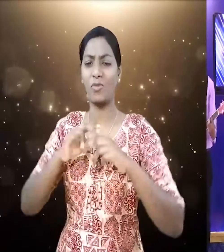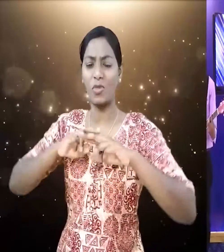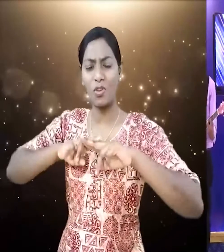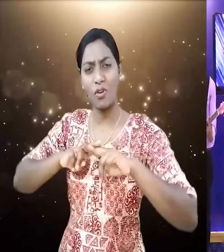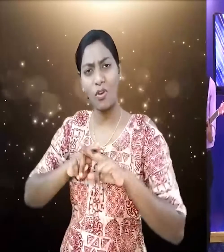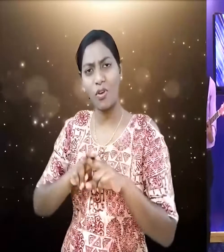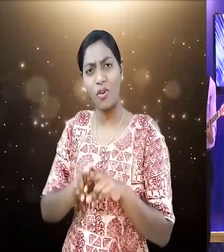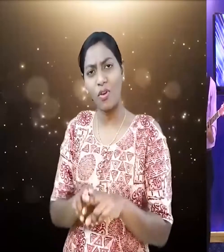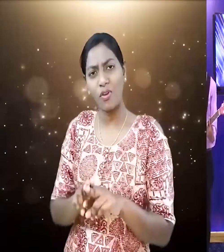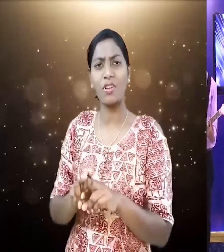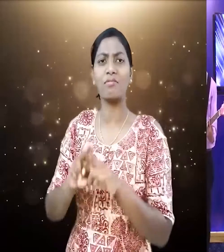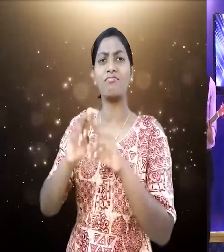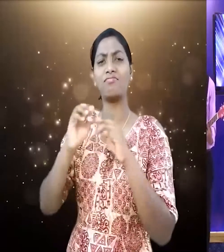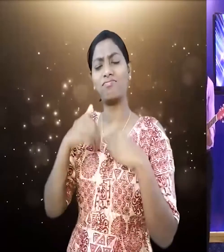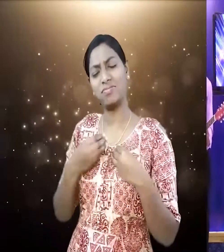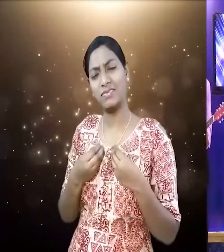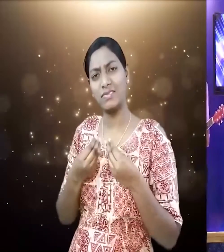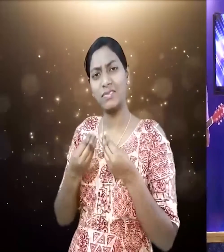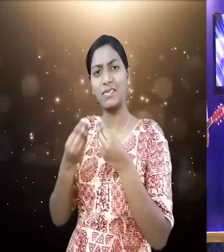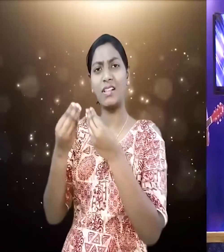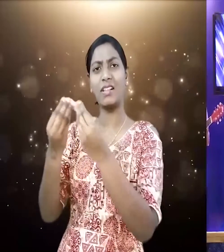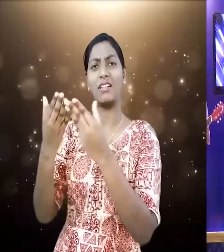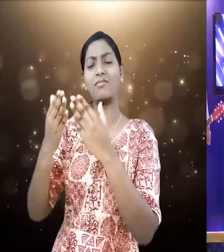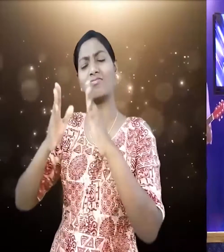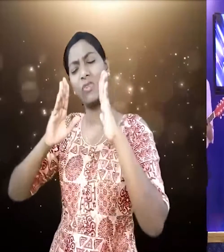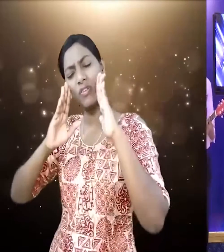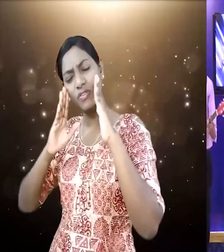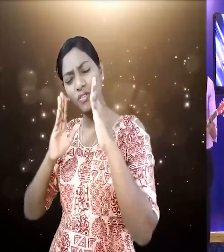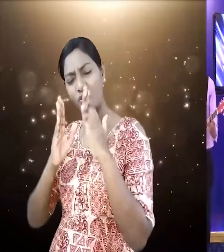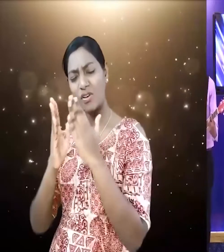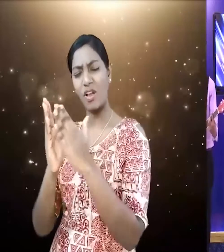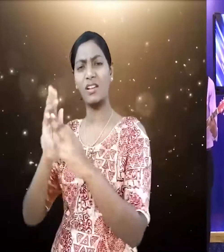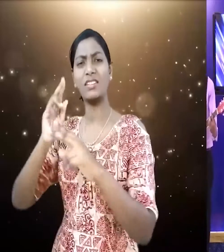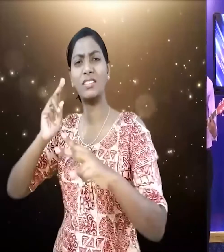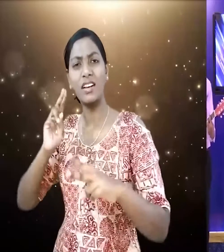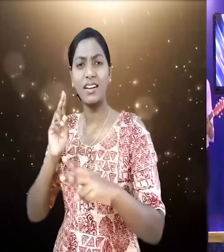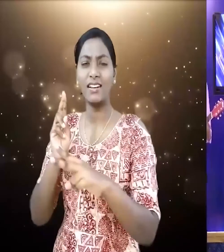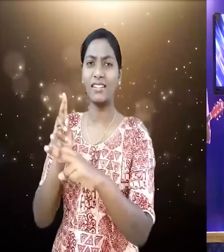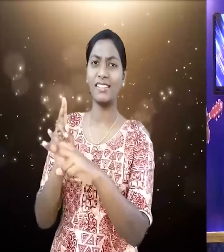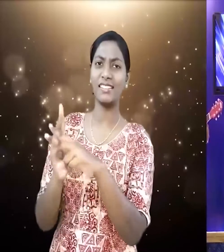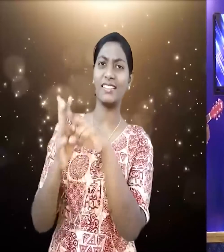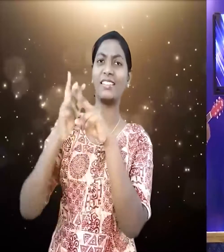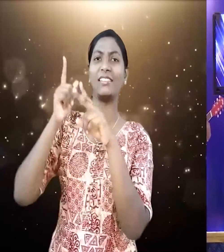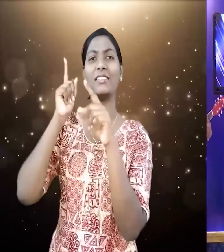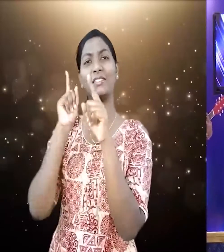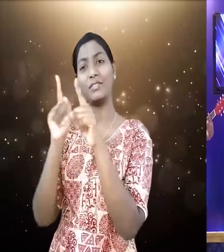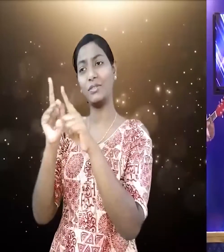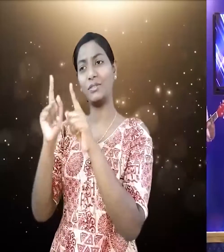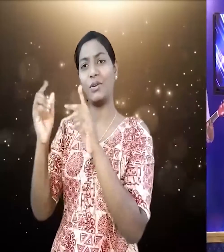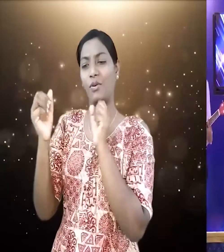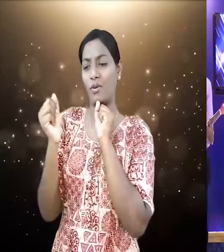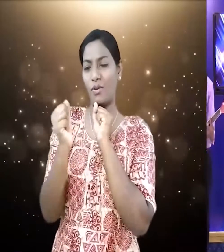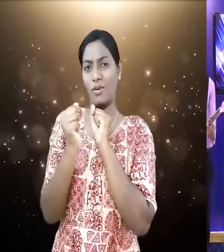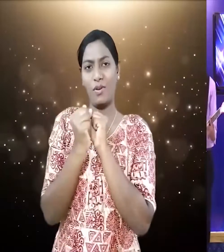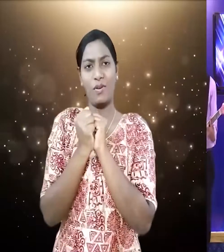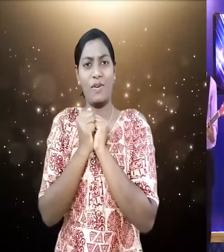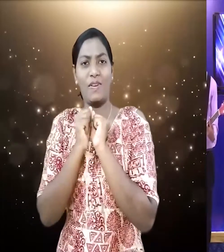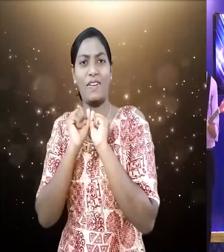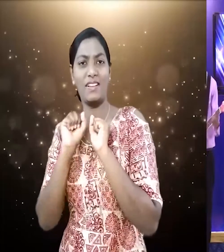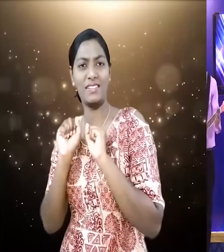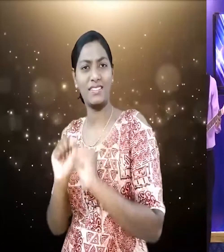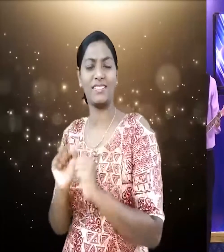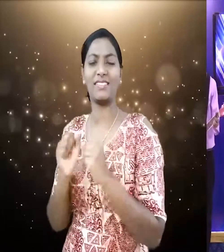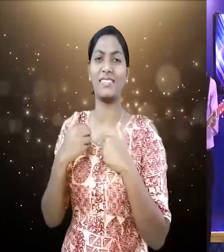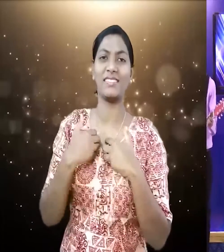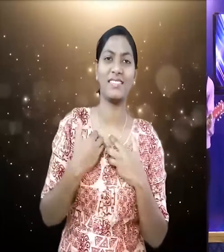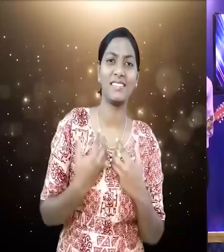आपको तुझको दूं, यही मैं रहना चाहूं, तेरी उपस्थिति